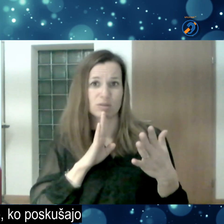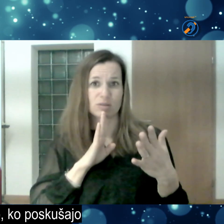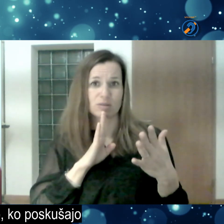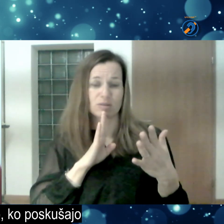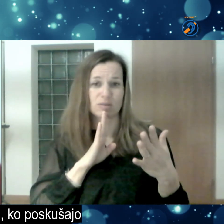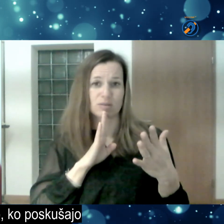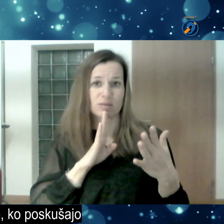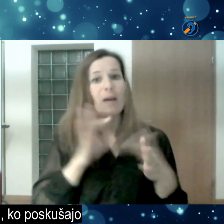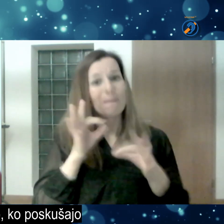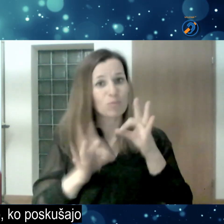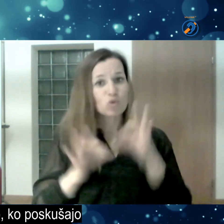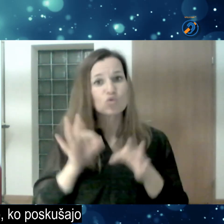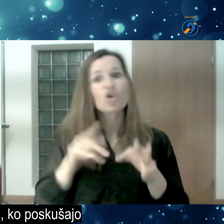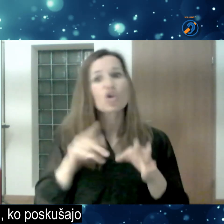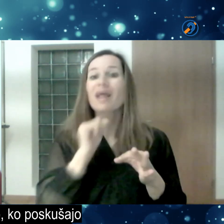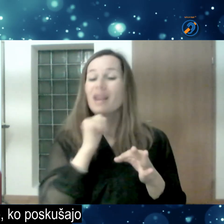ko poskušajo te lažne